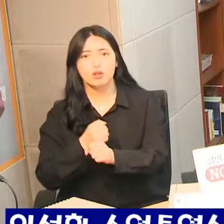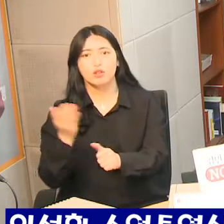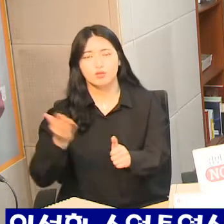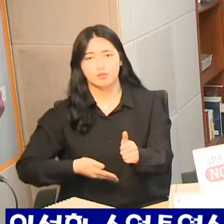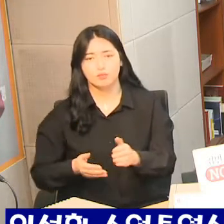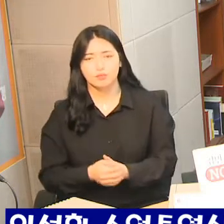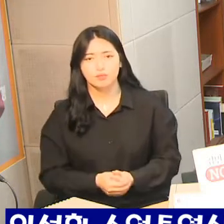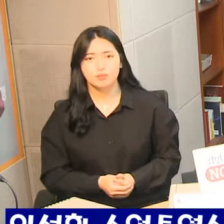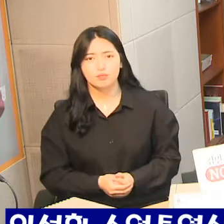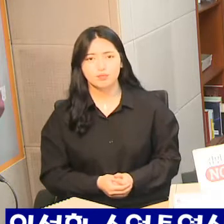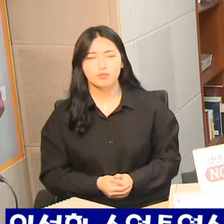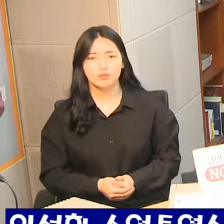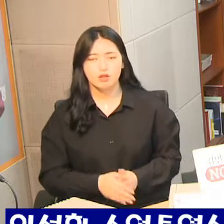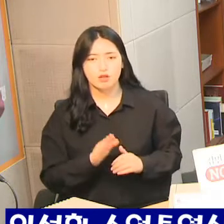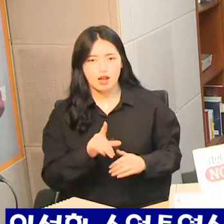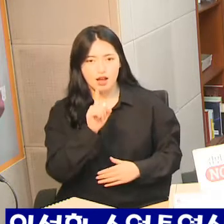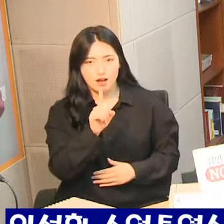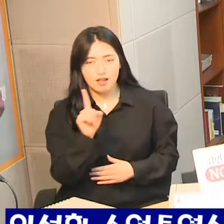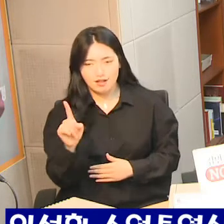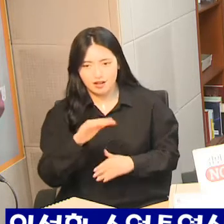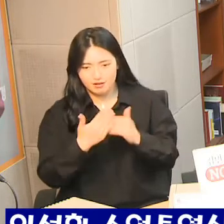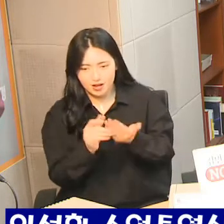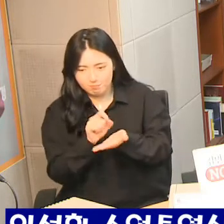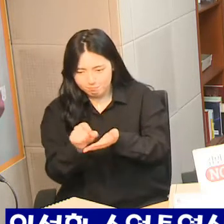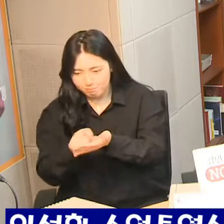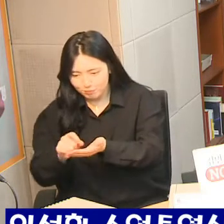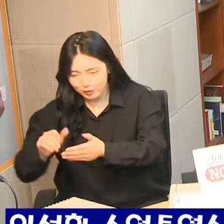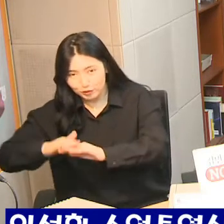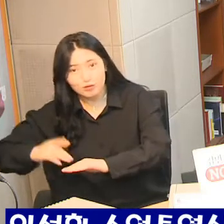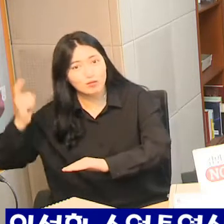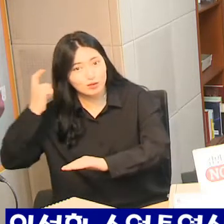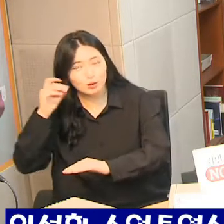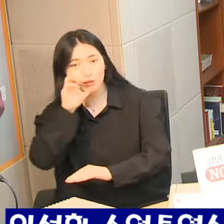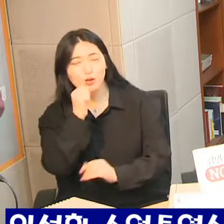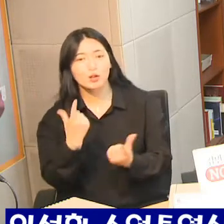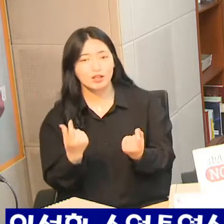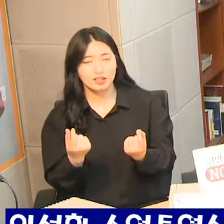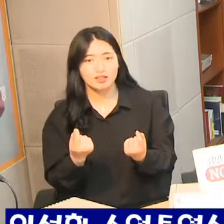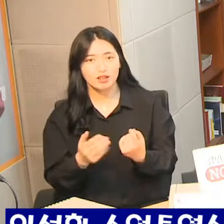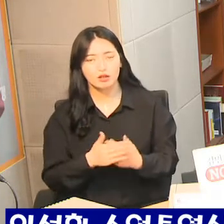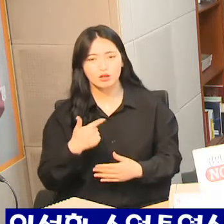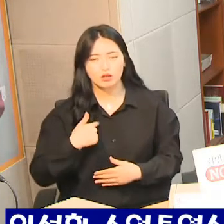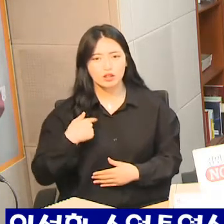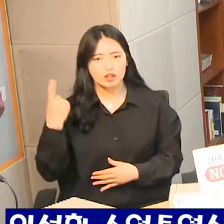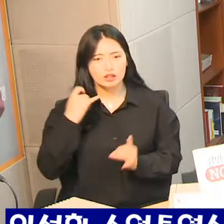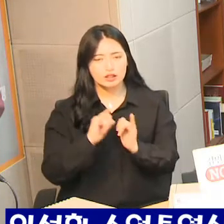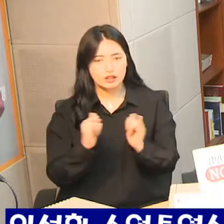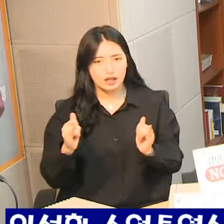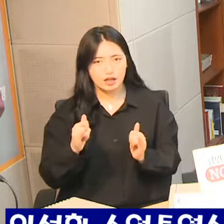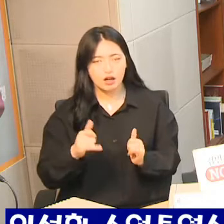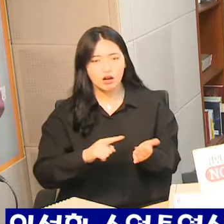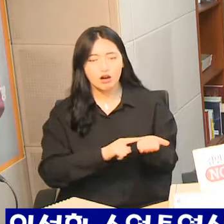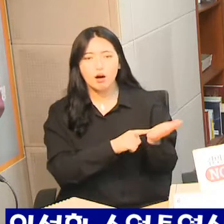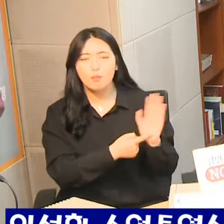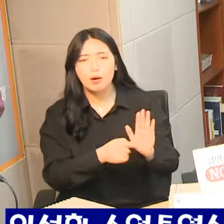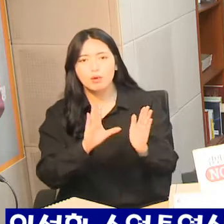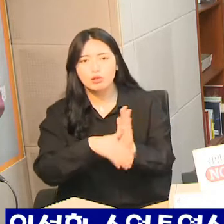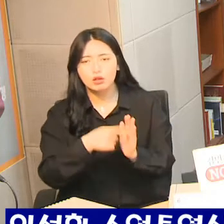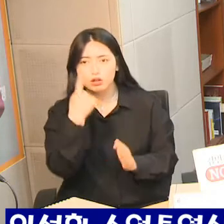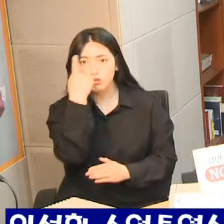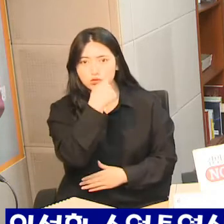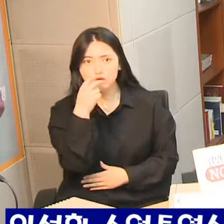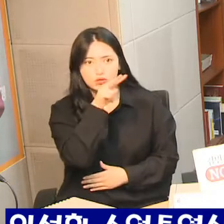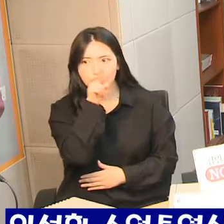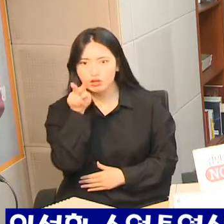되실 겁니다. 그래요. 오늘 하나하나 메모하면서 좀 들으셔도 좋을 것 같은데, 네. 우리 청취자가 발표할 때 시선을 어디다 둬야